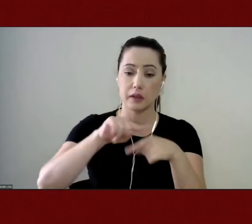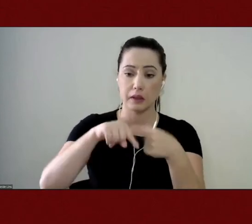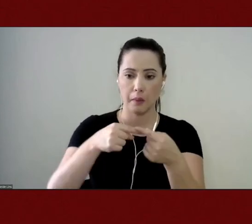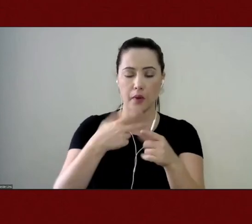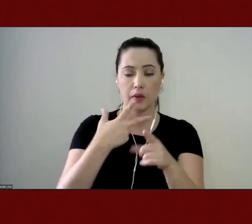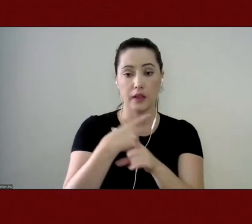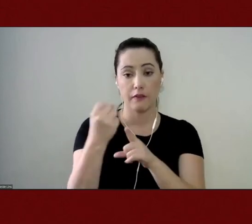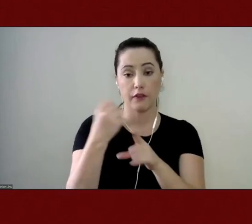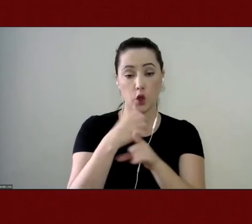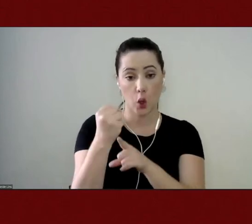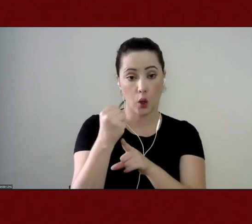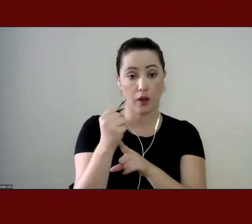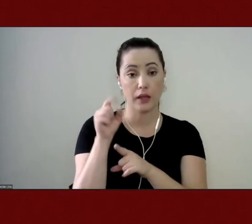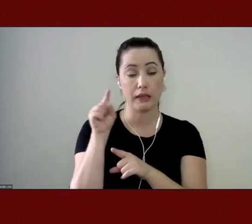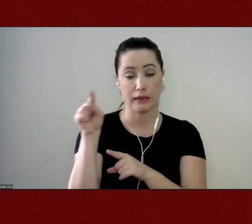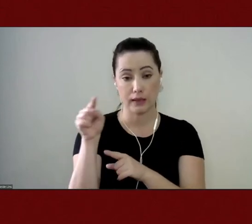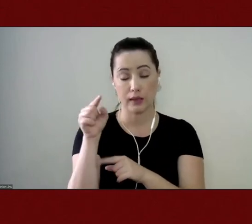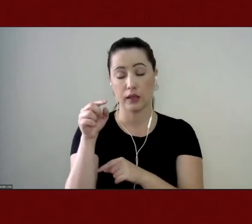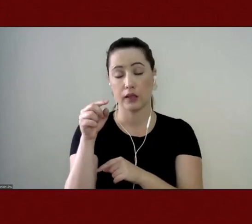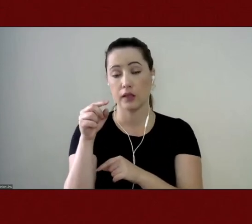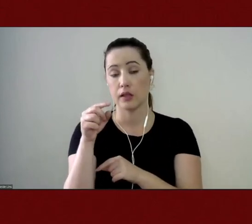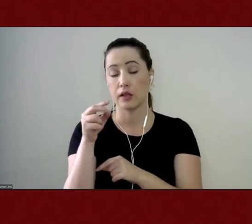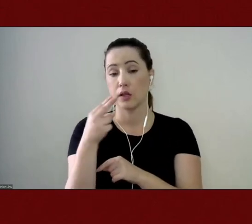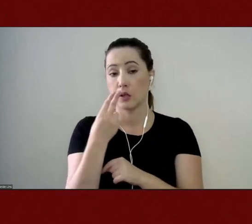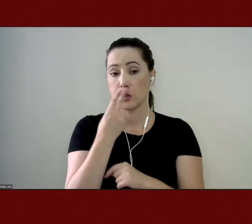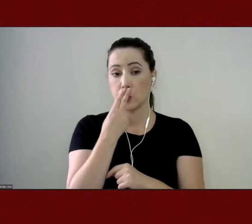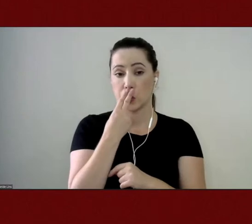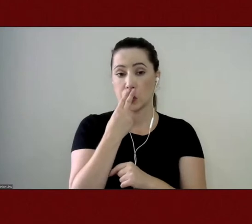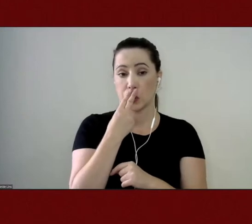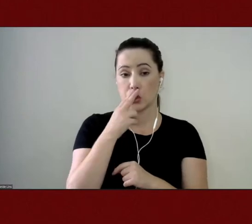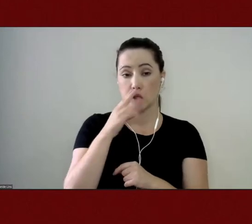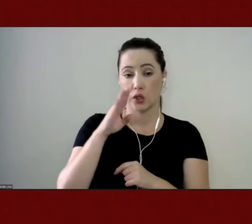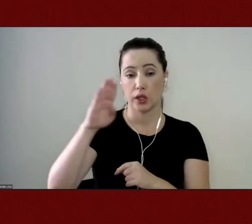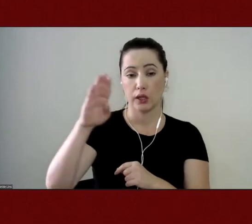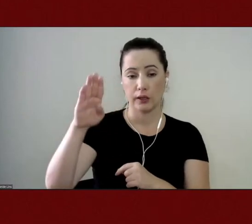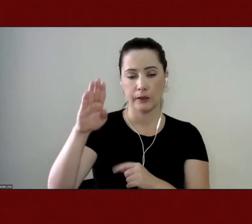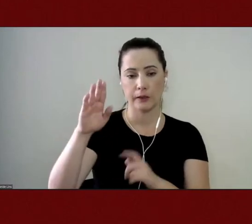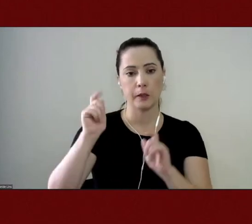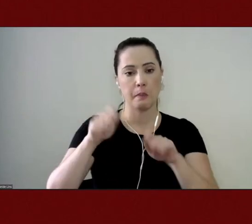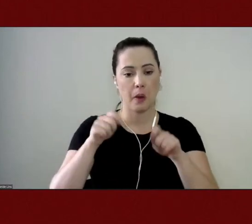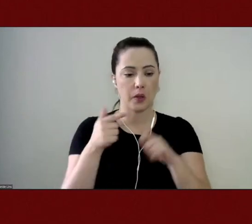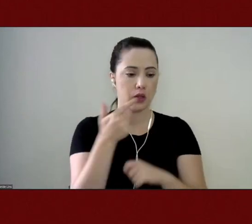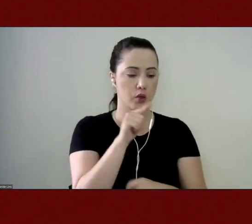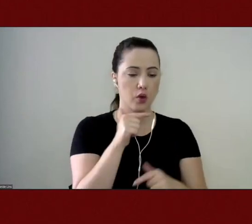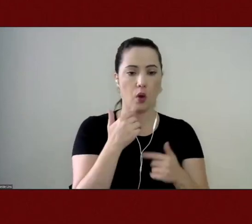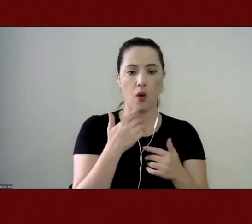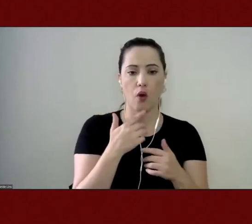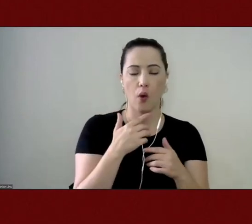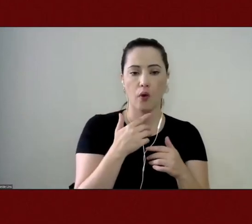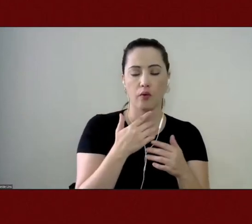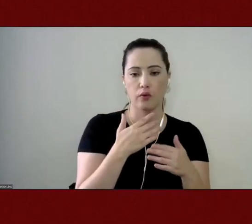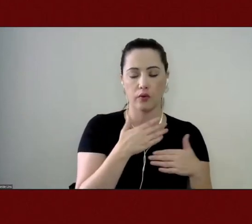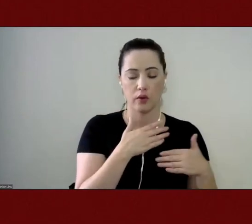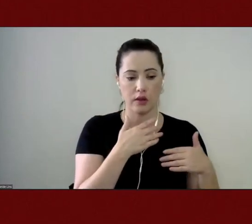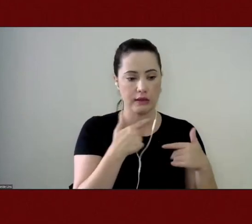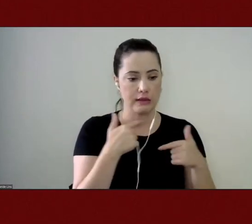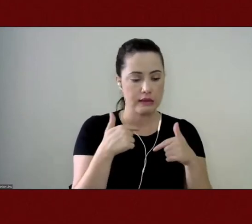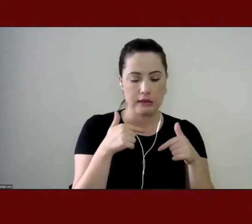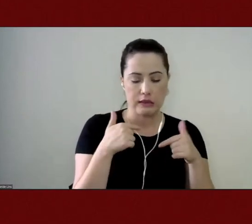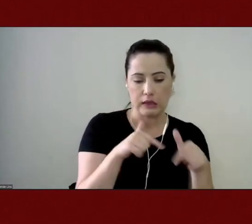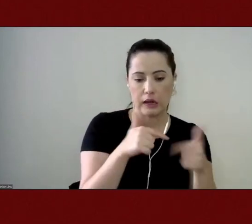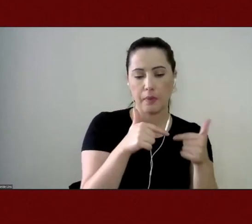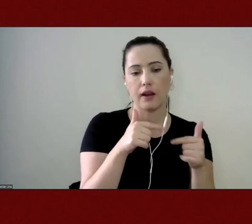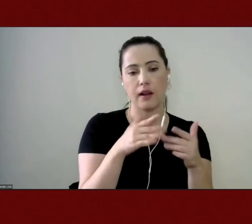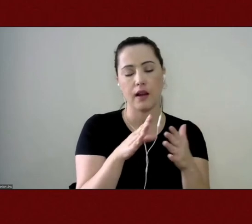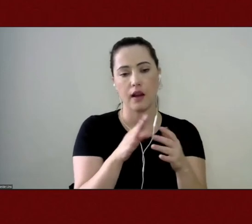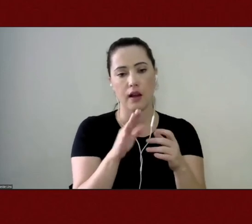isso lhes permita voltar a agir na legalidade. E Getúlio Vargas, como reconhecimento